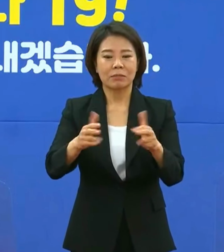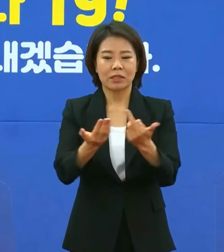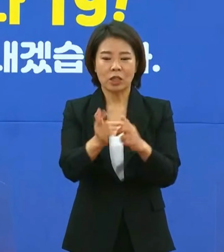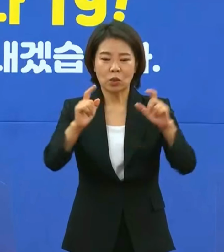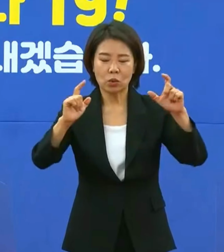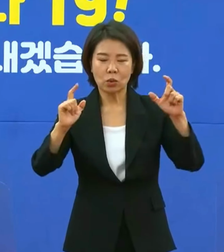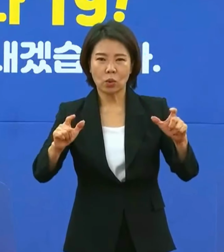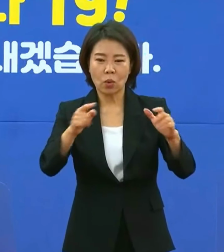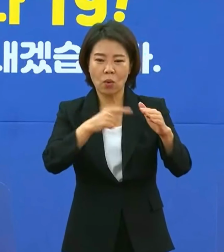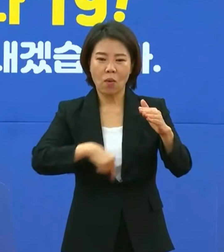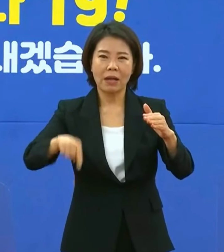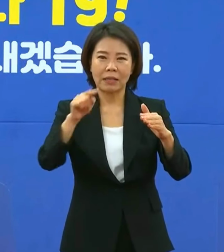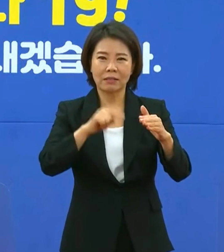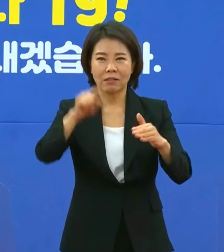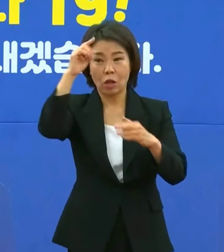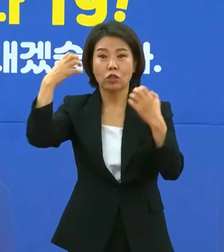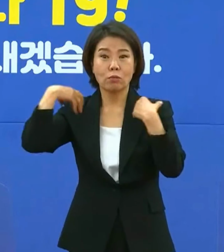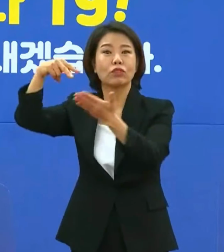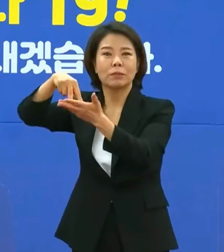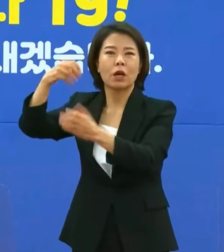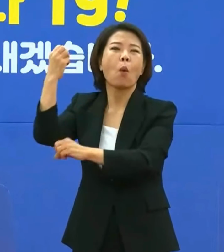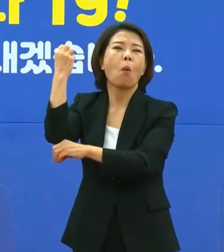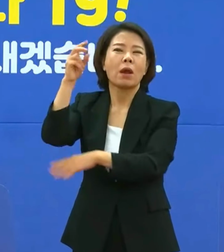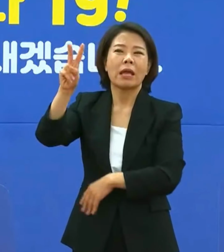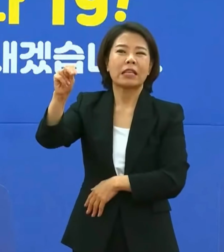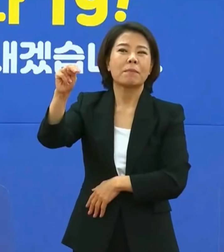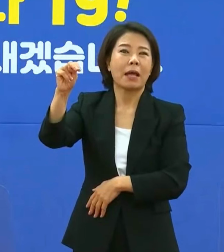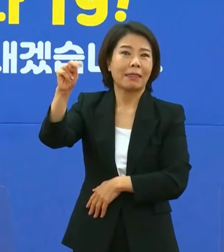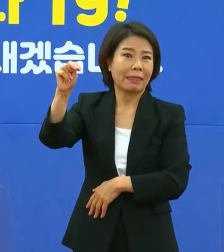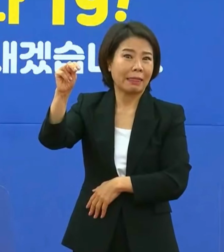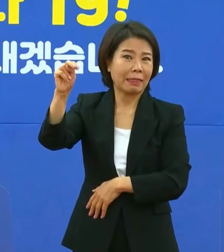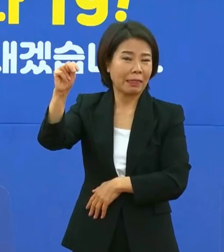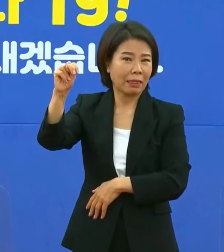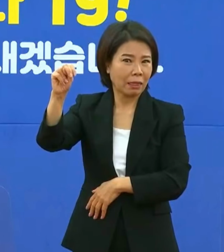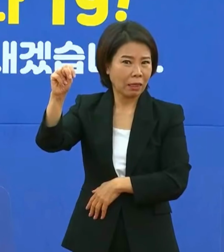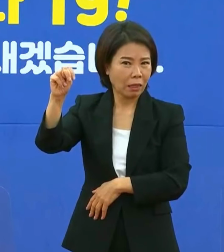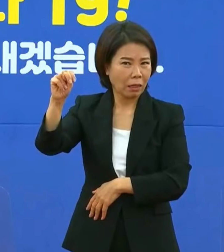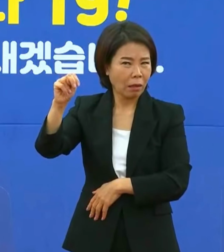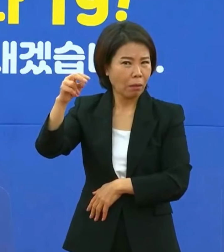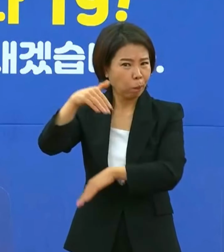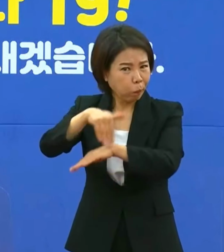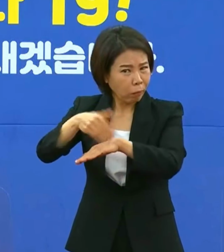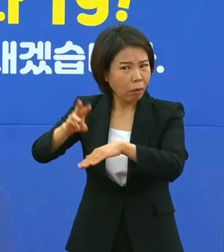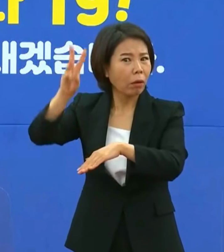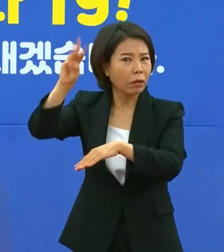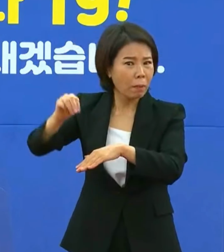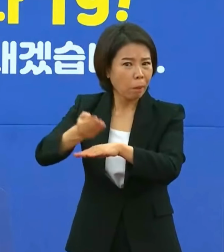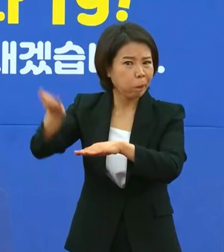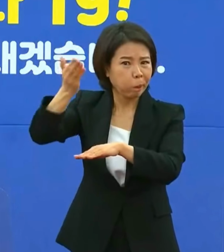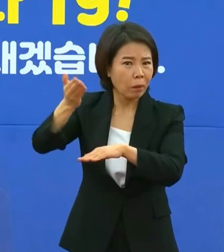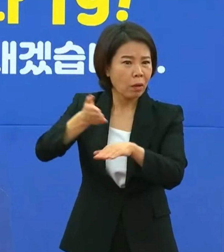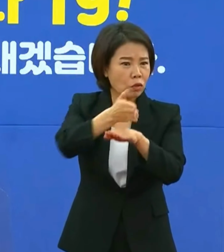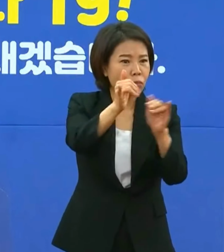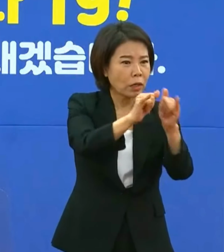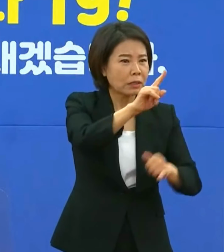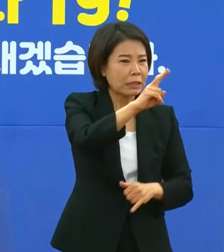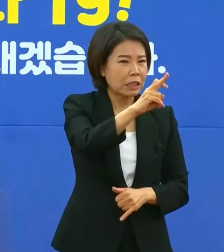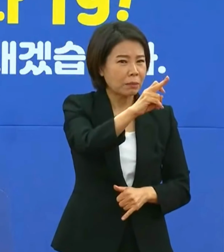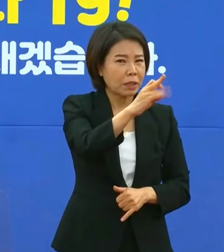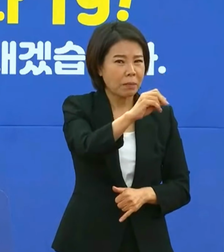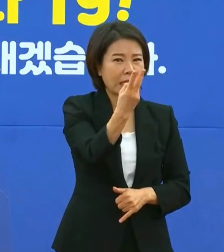회에서는 정부도 이제 당초는 2만 명까지 최대치를 받다가 3만 명까지 보고 있고 또 전문가들은 12만 2천 명 까지